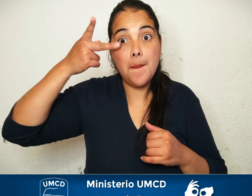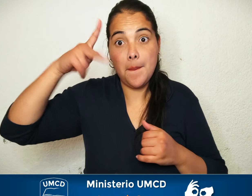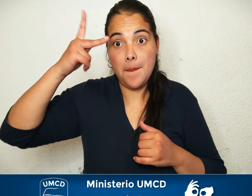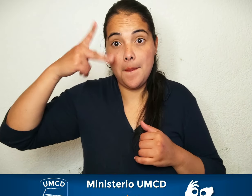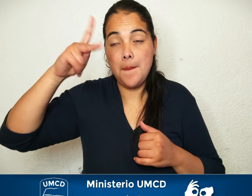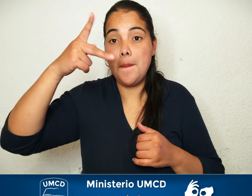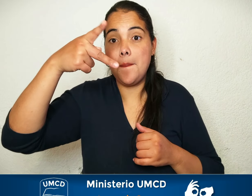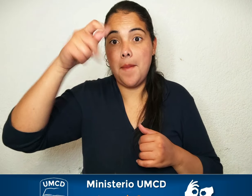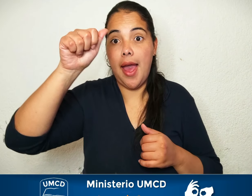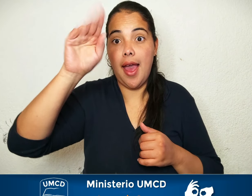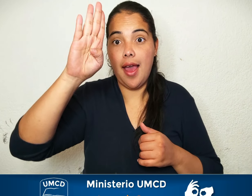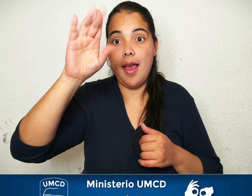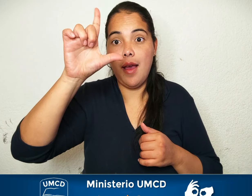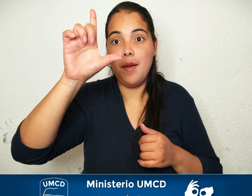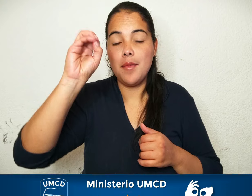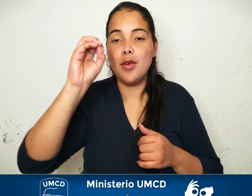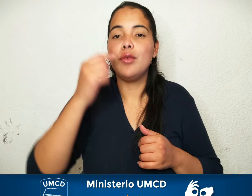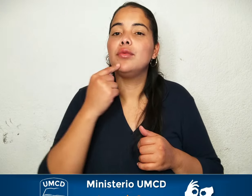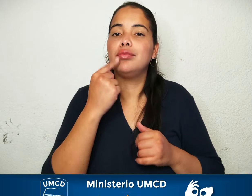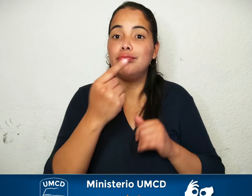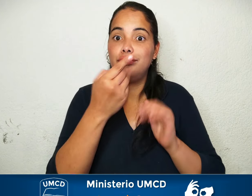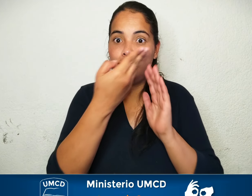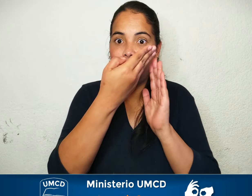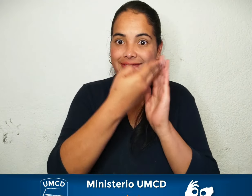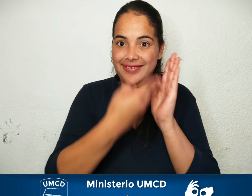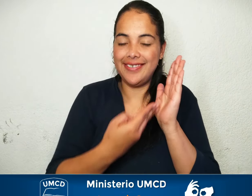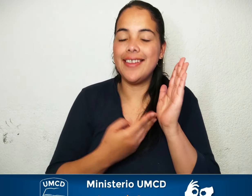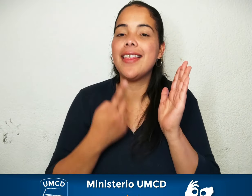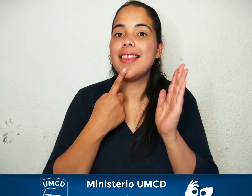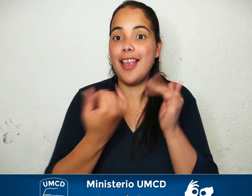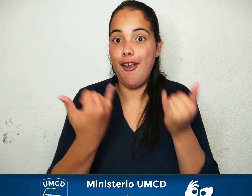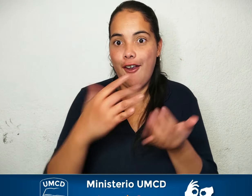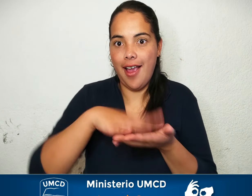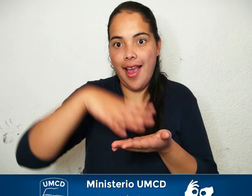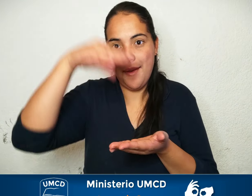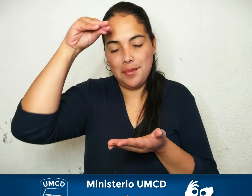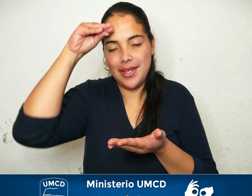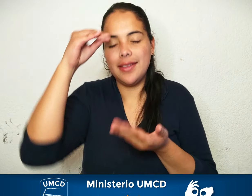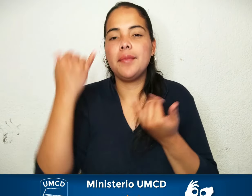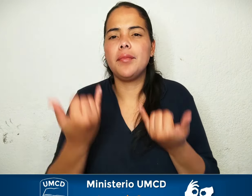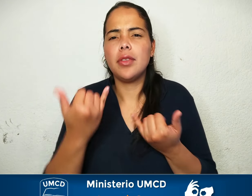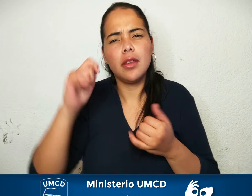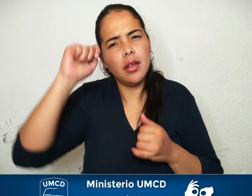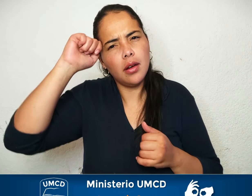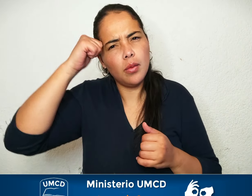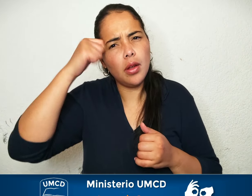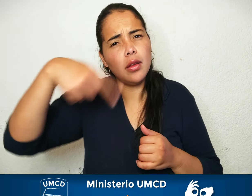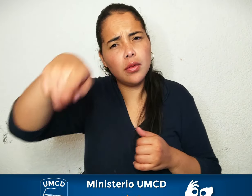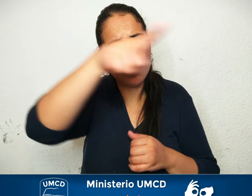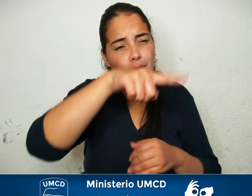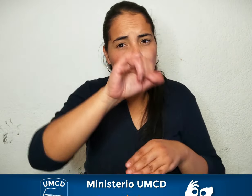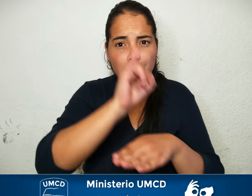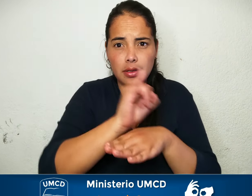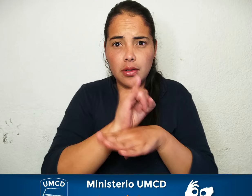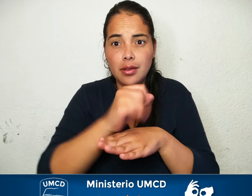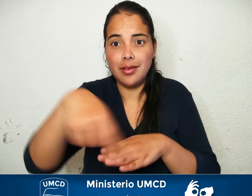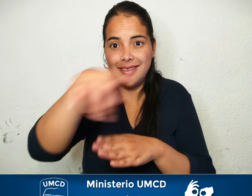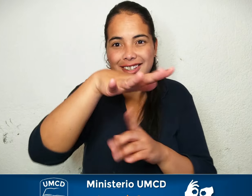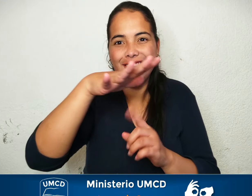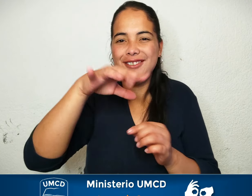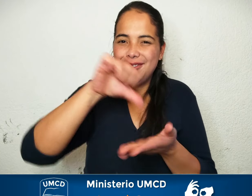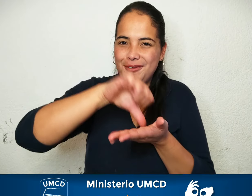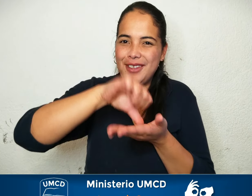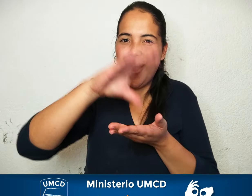Pablo había iniciado en unos versículos anteriores a los que estamos aprendiendo en esta lección a recordarles a los hermanos que estaban